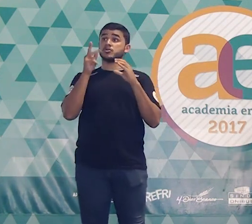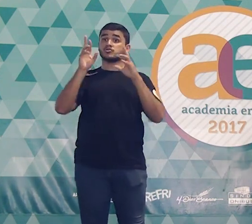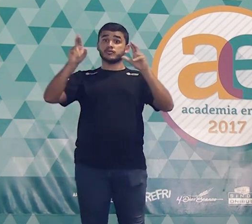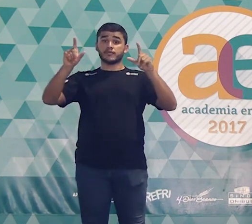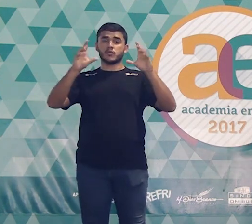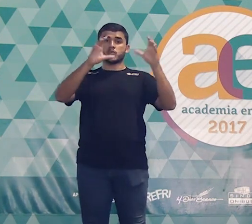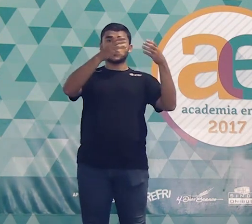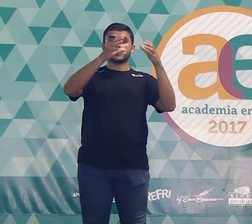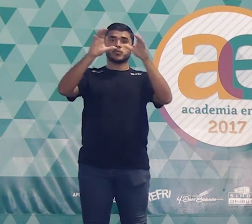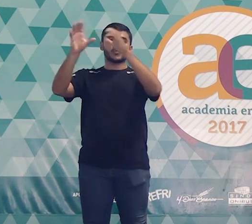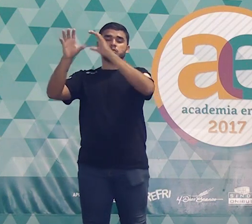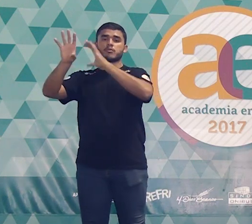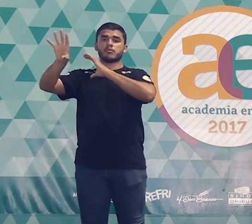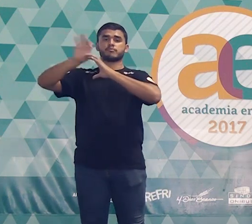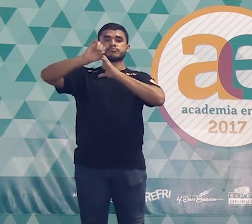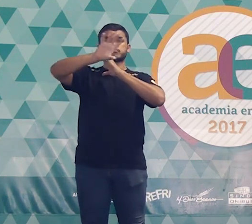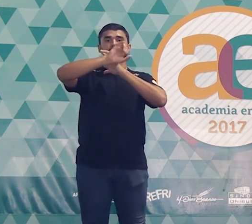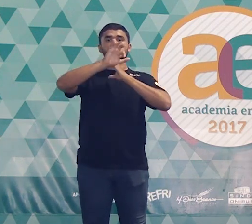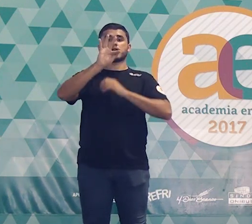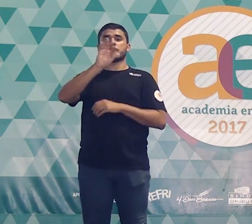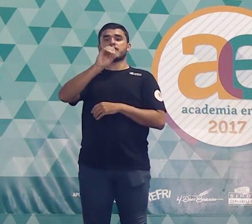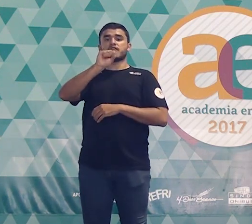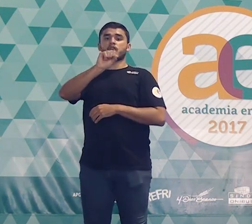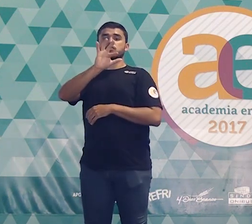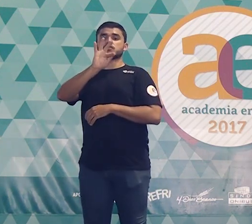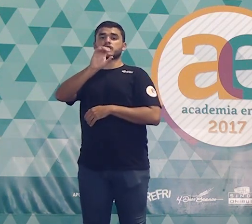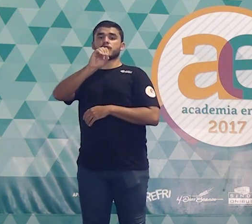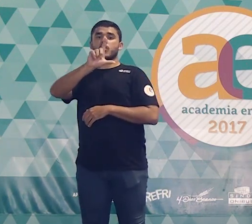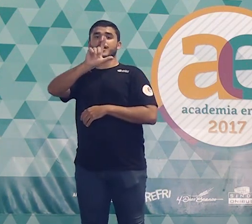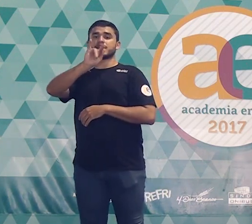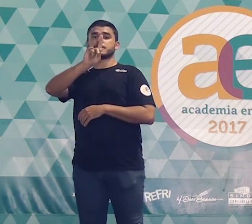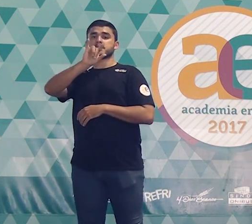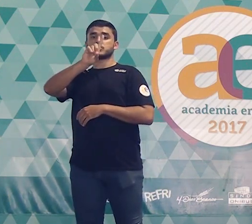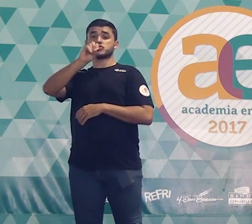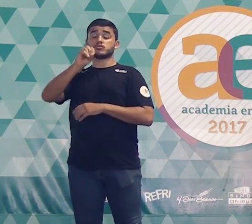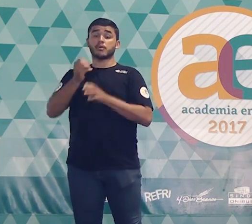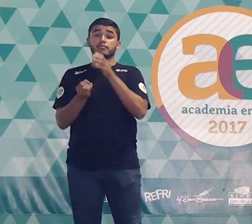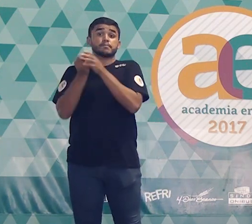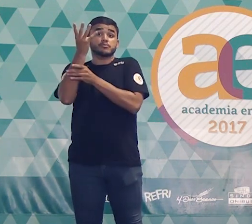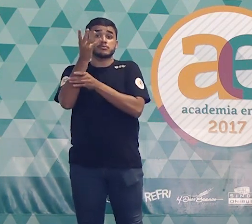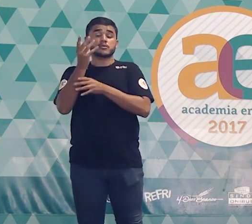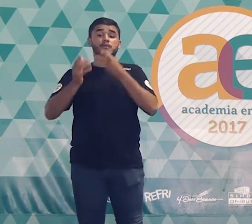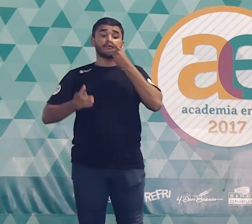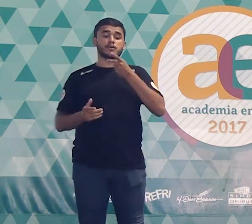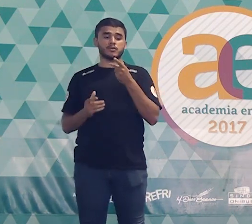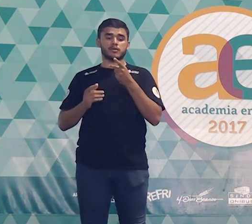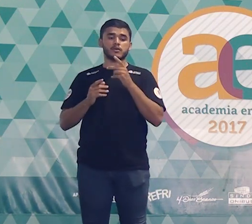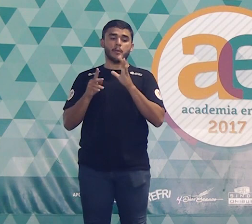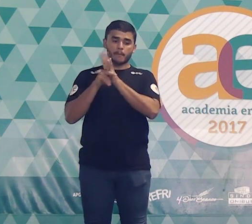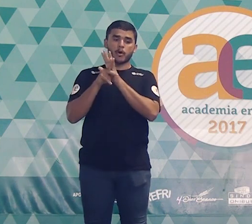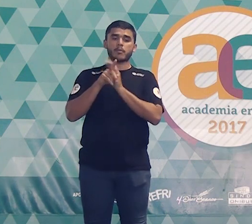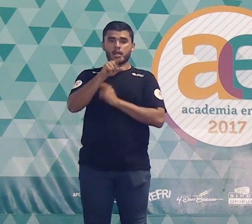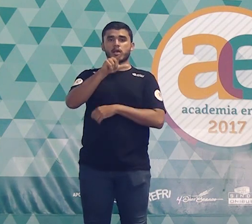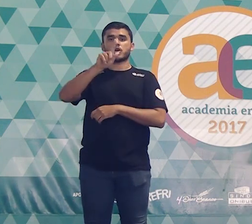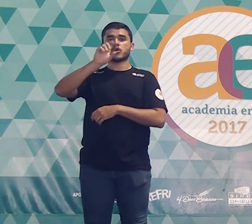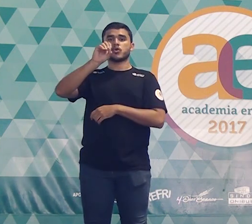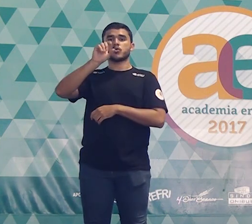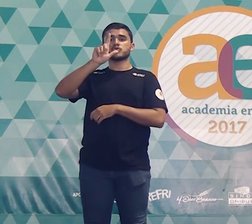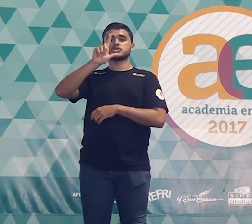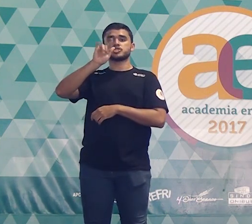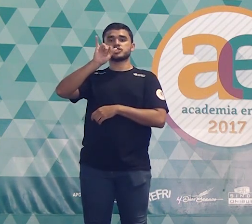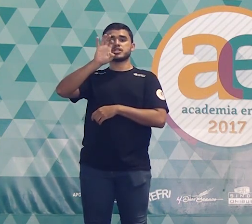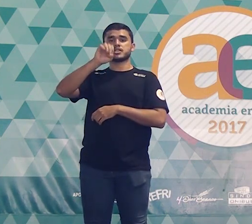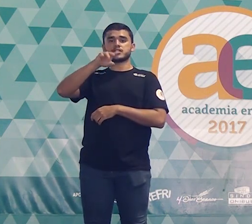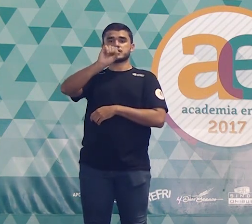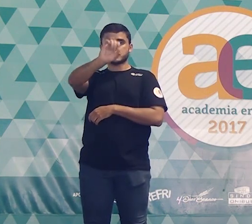de Golgi e aí forma um fosfolipídio. Tá? Quem vai fazer essa junção molecular? O complexo de Golgi. O